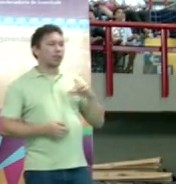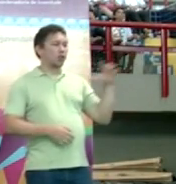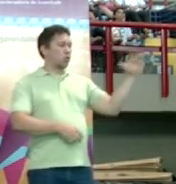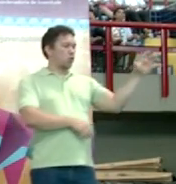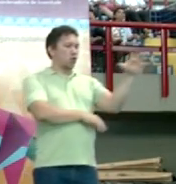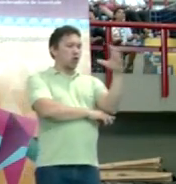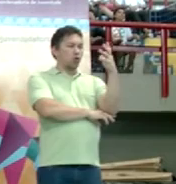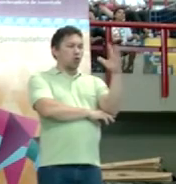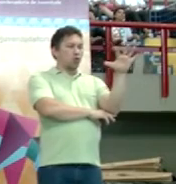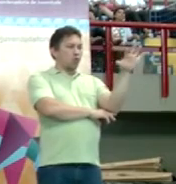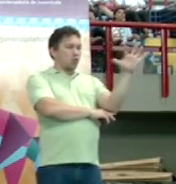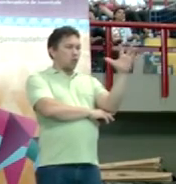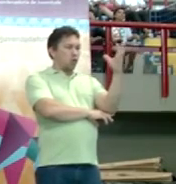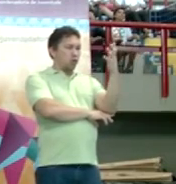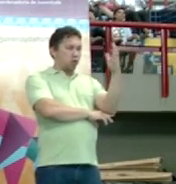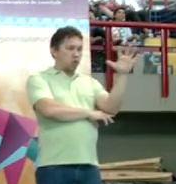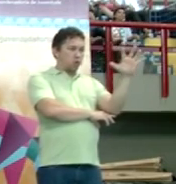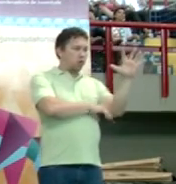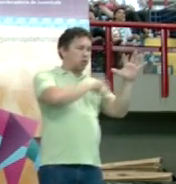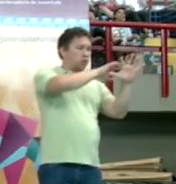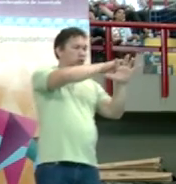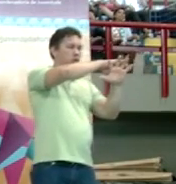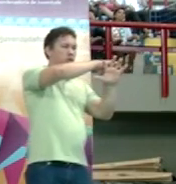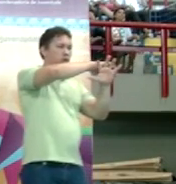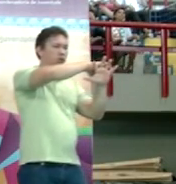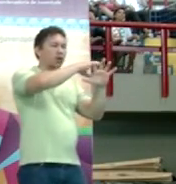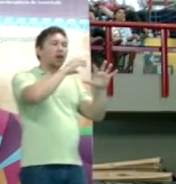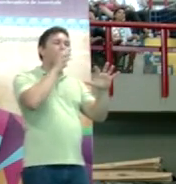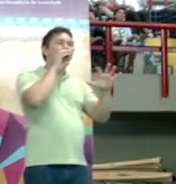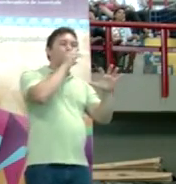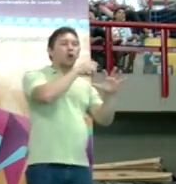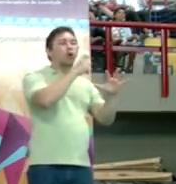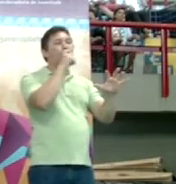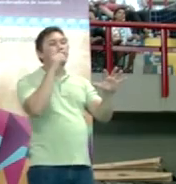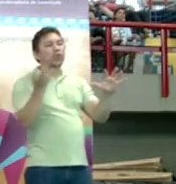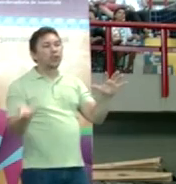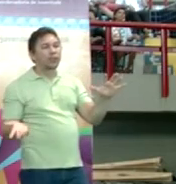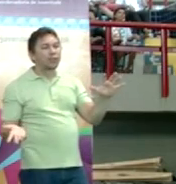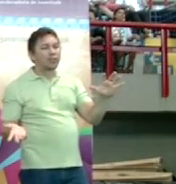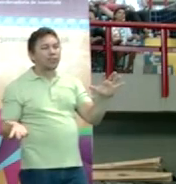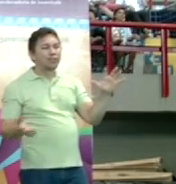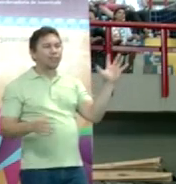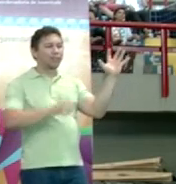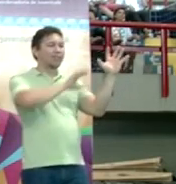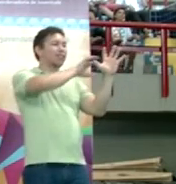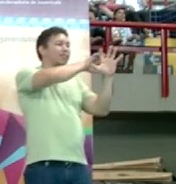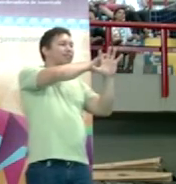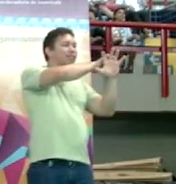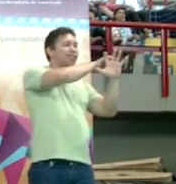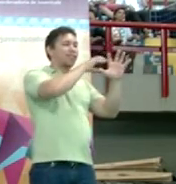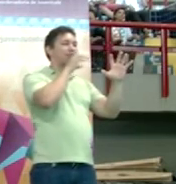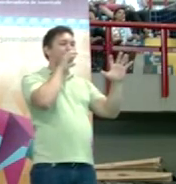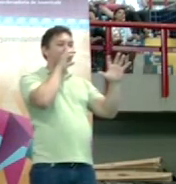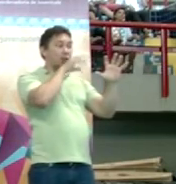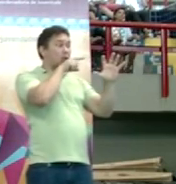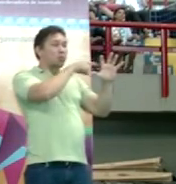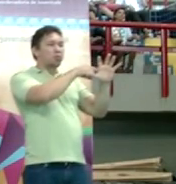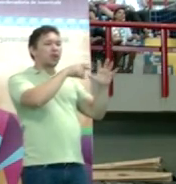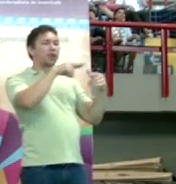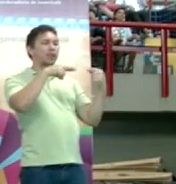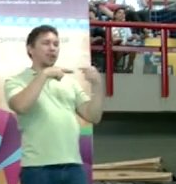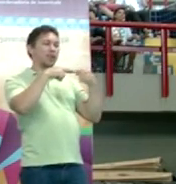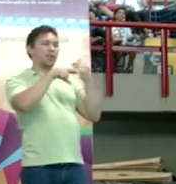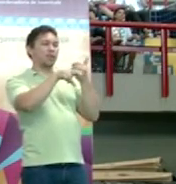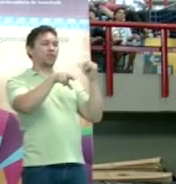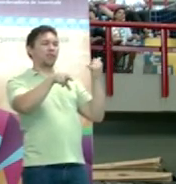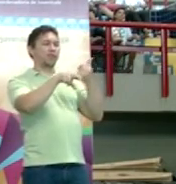Ventilador. Se você pegar atrás do ventilador, ele fica quente ou não fica? Quem é que está esquentando aquilo ali?